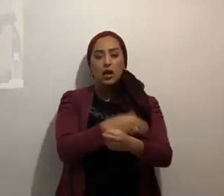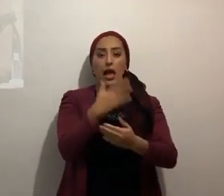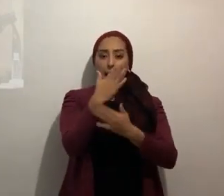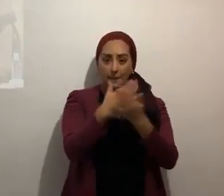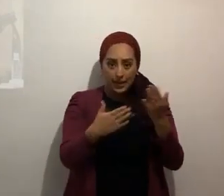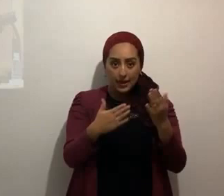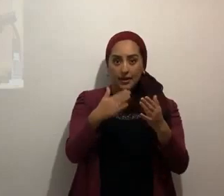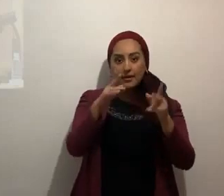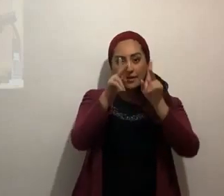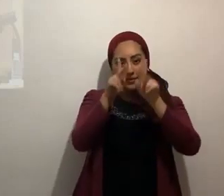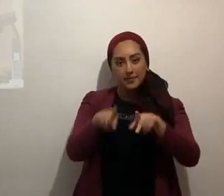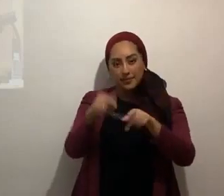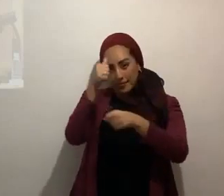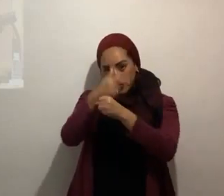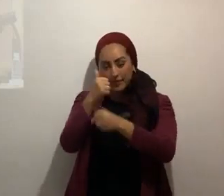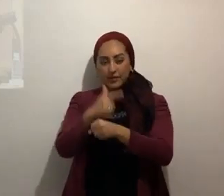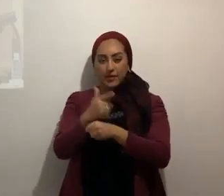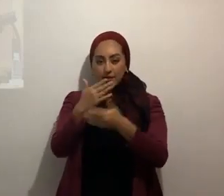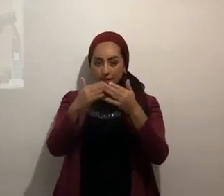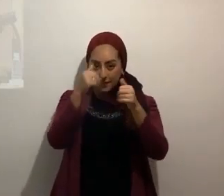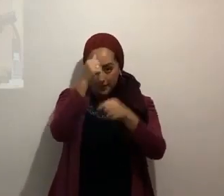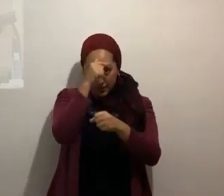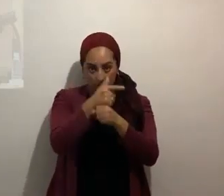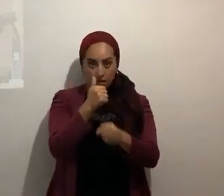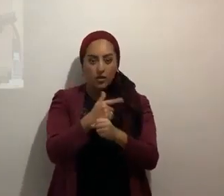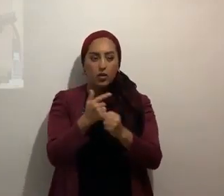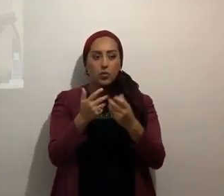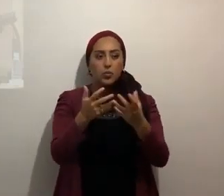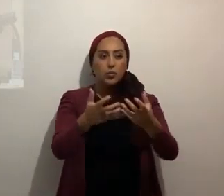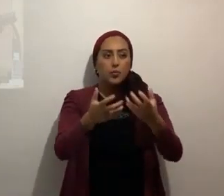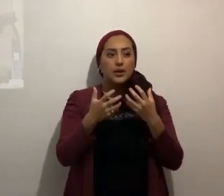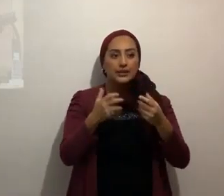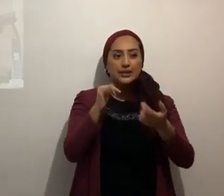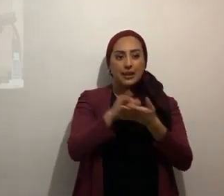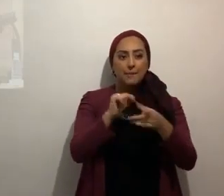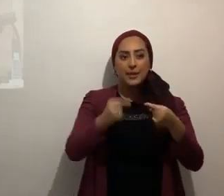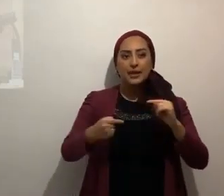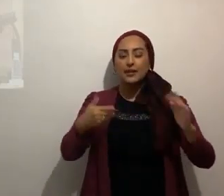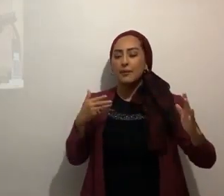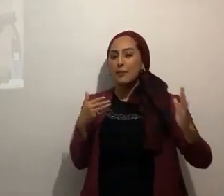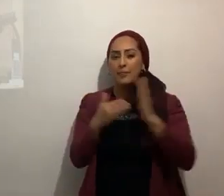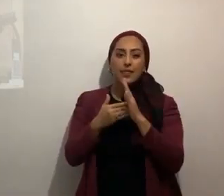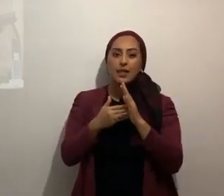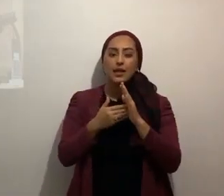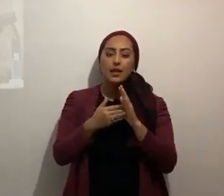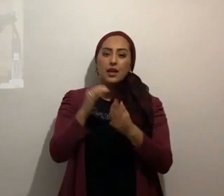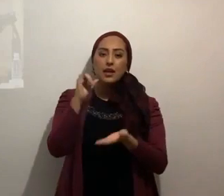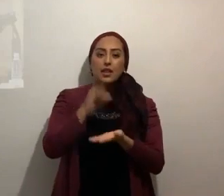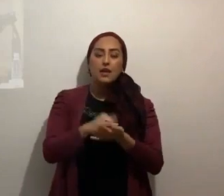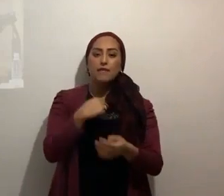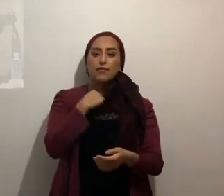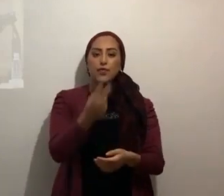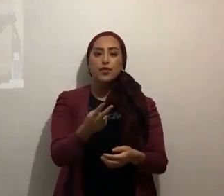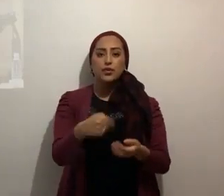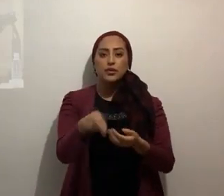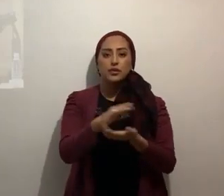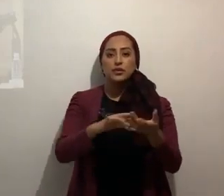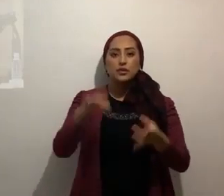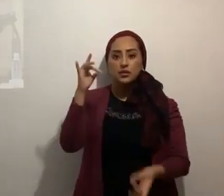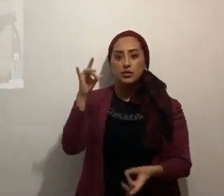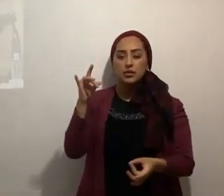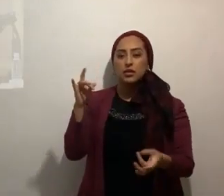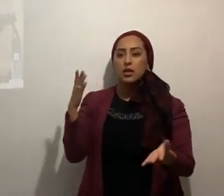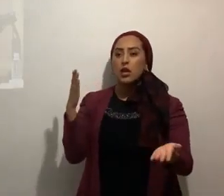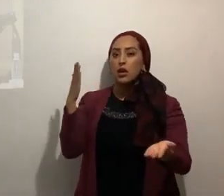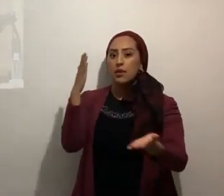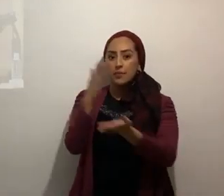algunos congregantes, lo voy a decir así, quiere impedir ese dolor que la voz del Ruach HaKodesh